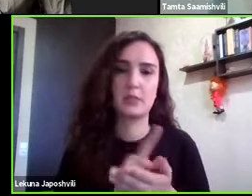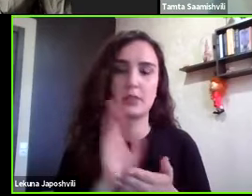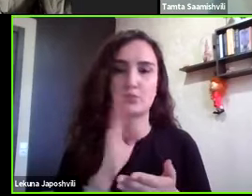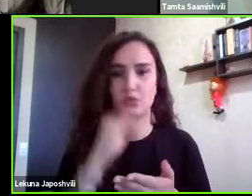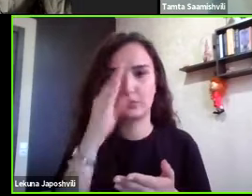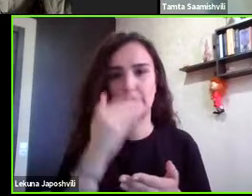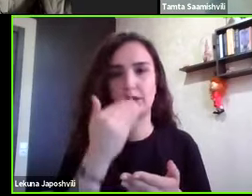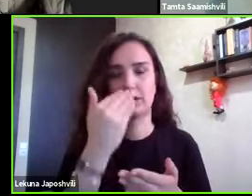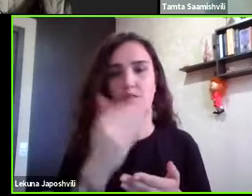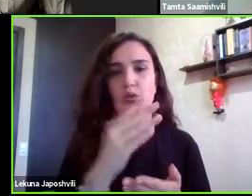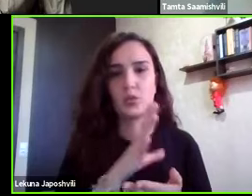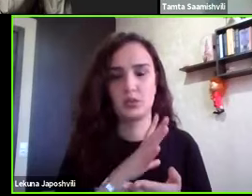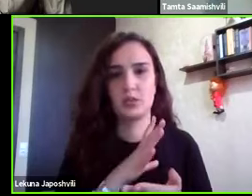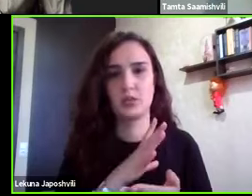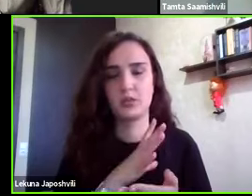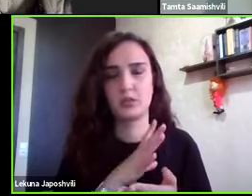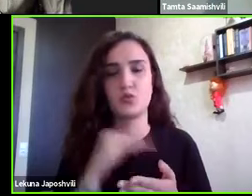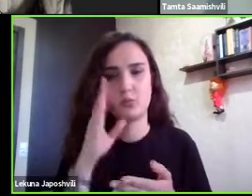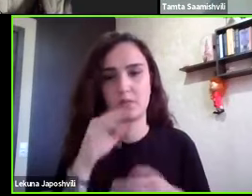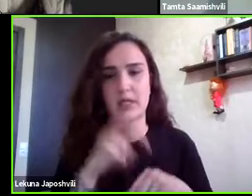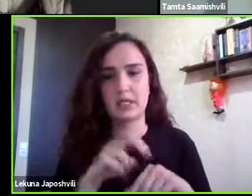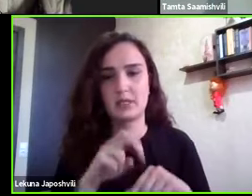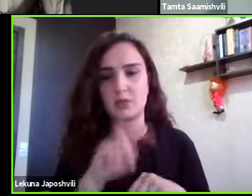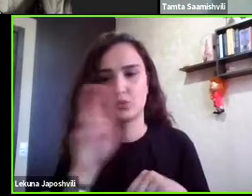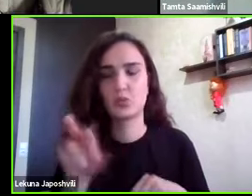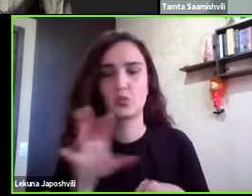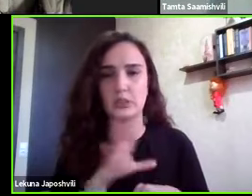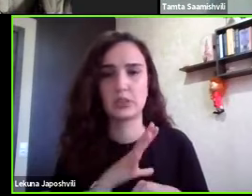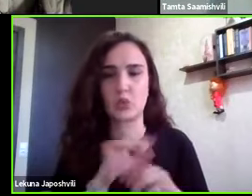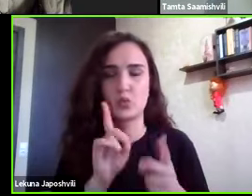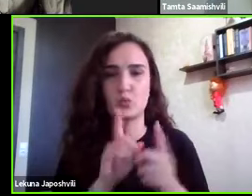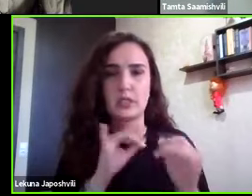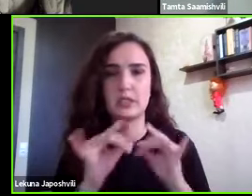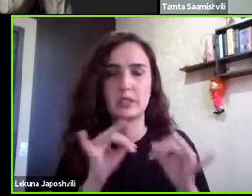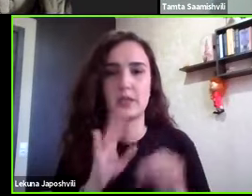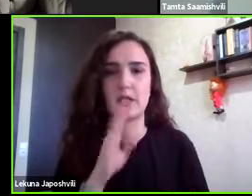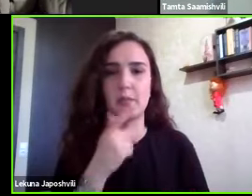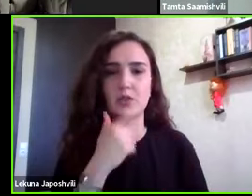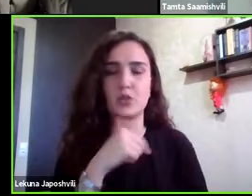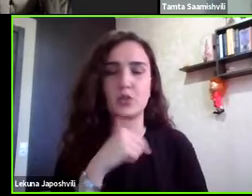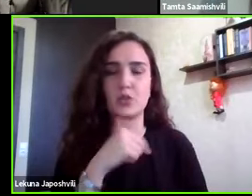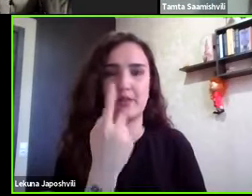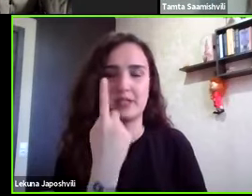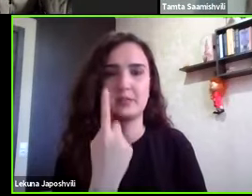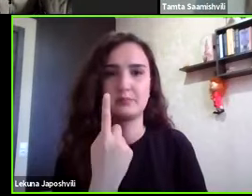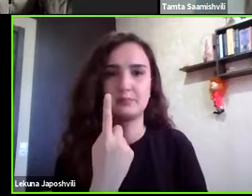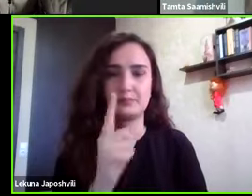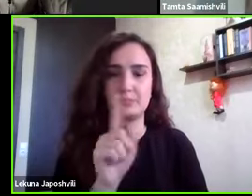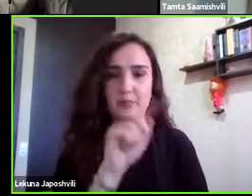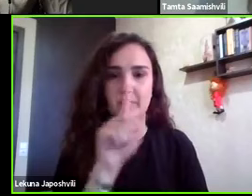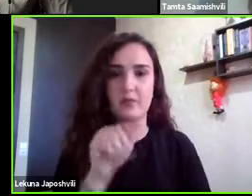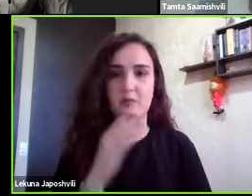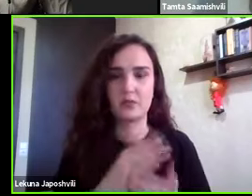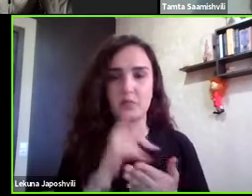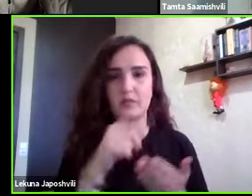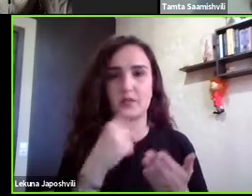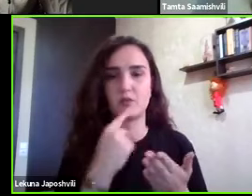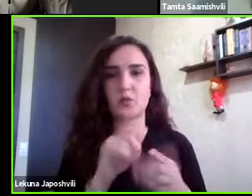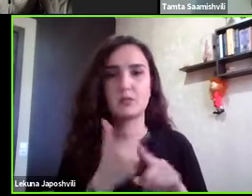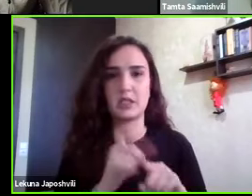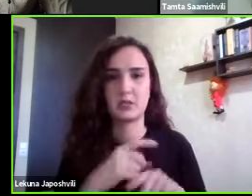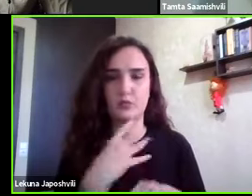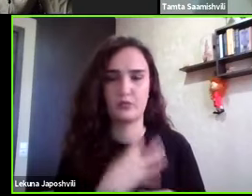მშობელთან გაიაროს, მშობელმა ექიმთან გაიაროს კონსულტაცია. ქალბატონო ირმა, კიდევ ერთი კითხვა მაქვს. თქვენ აღნიშნეთ, რომ